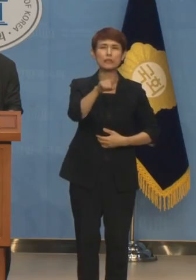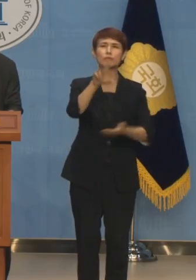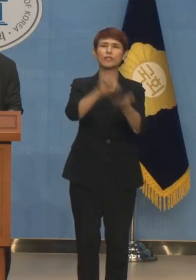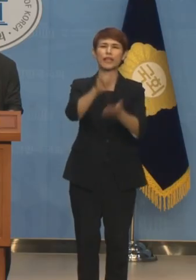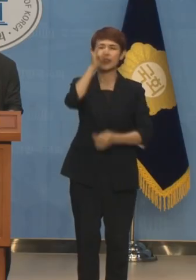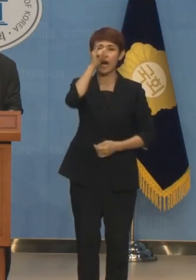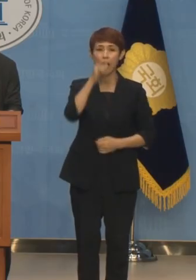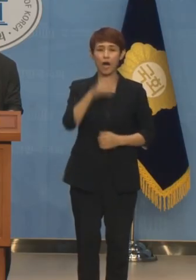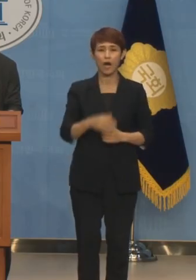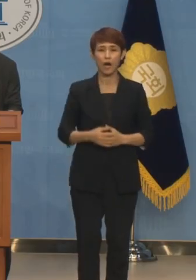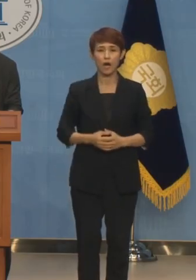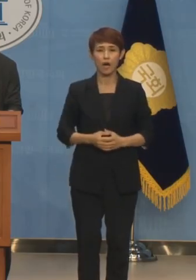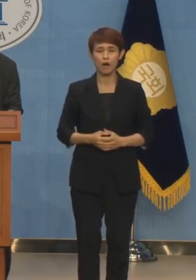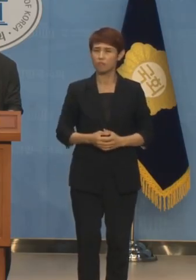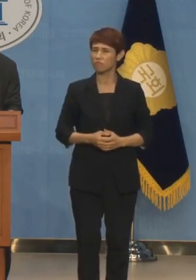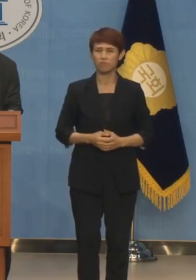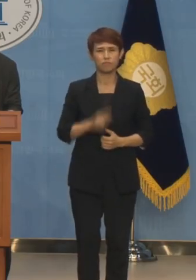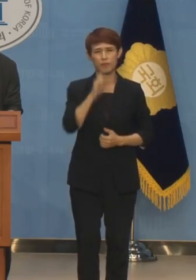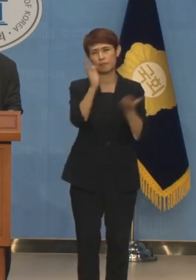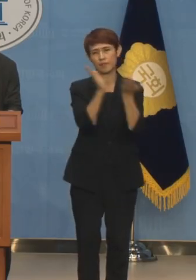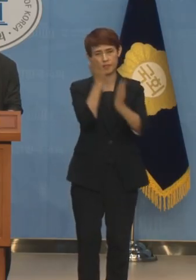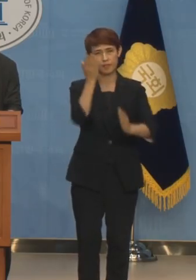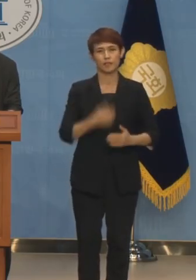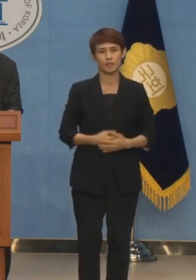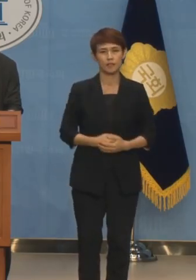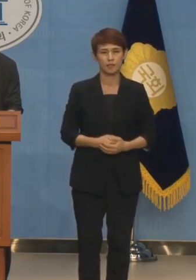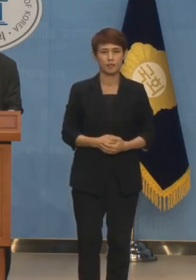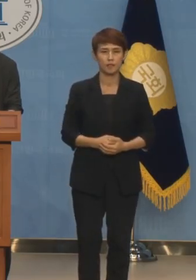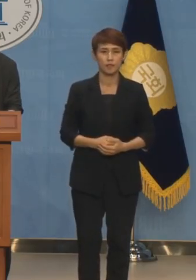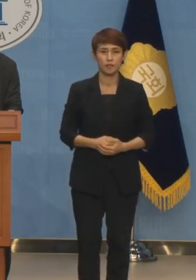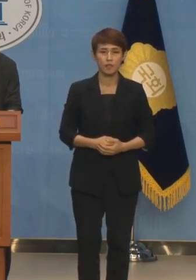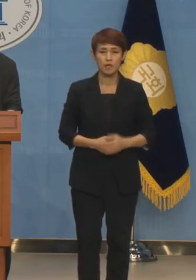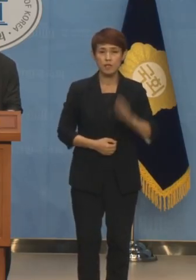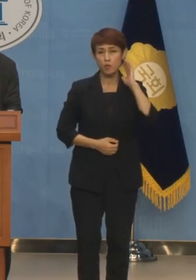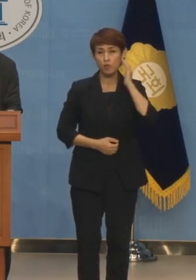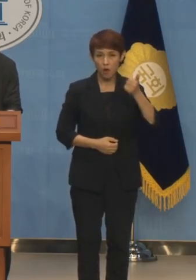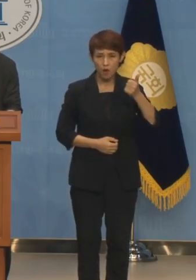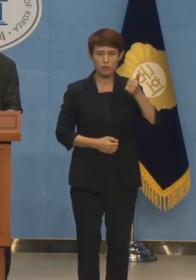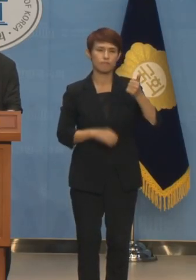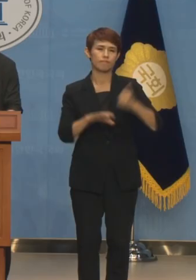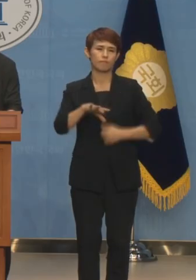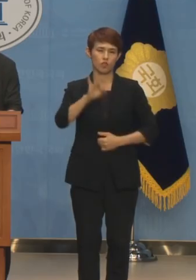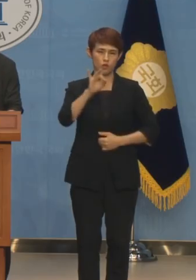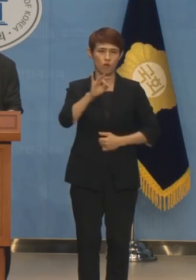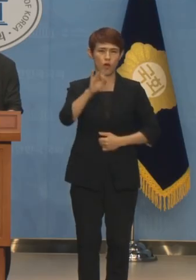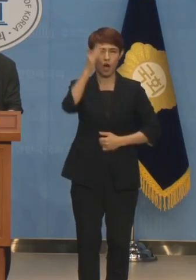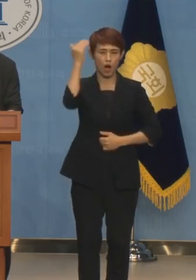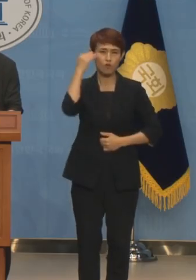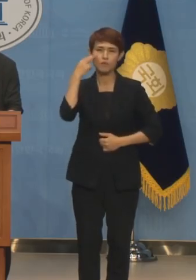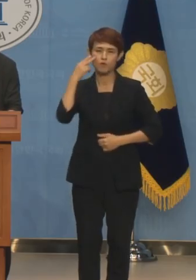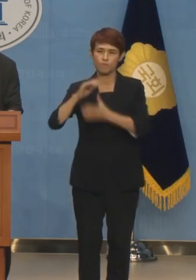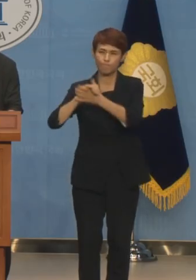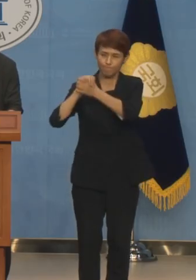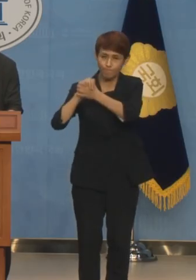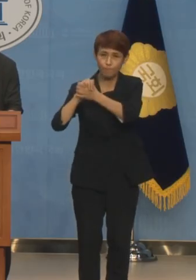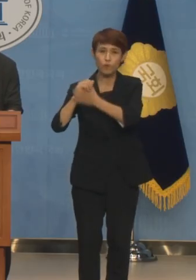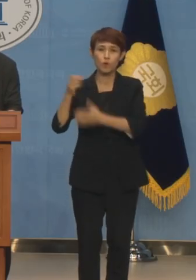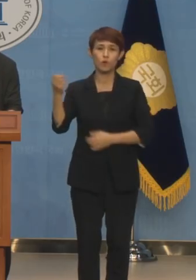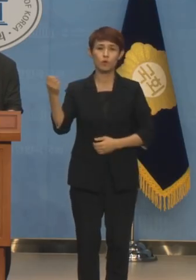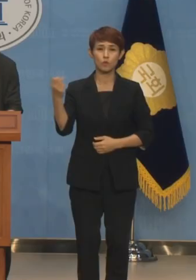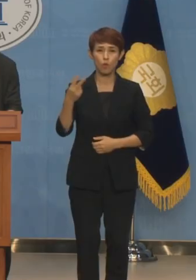것은 객관적이지 못합니다. 대통령이 앞장서 한미 동맹을 넘어